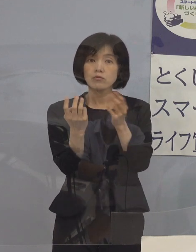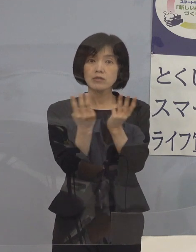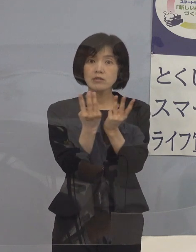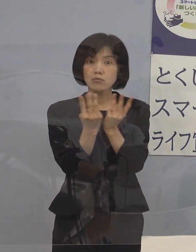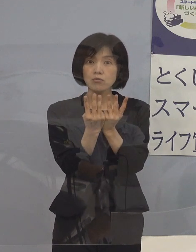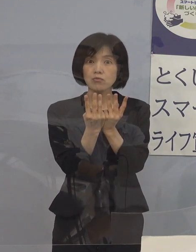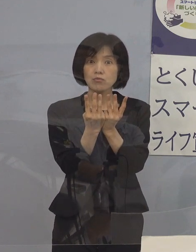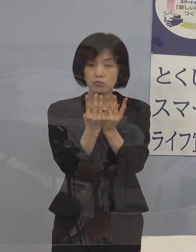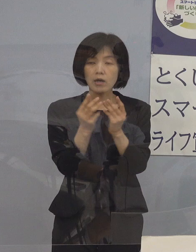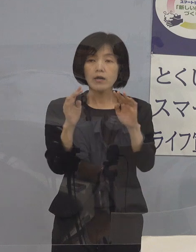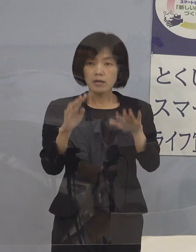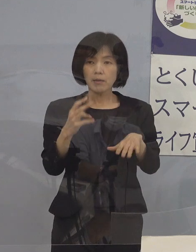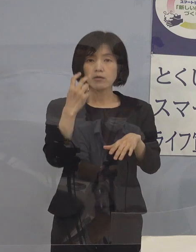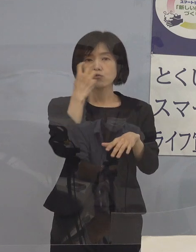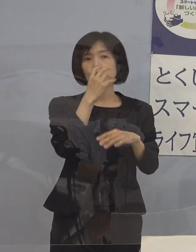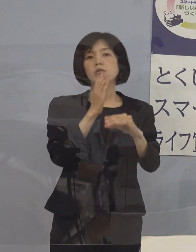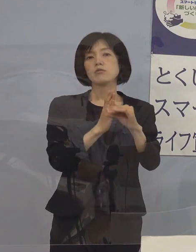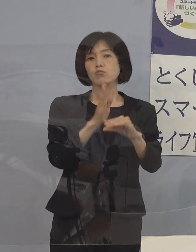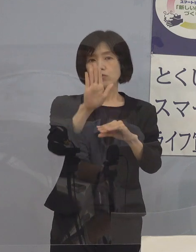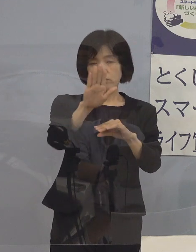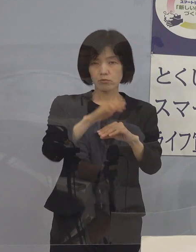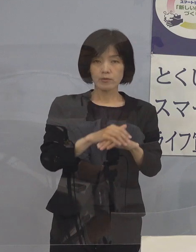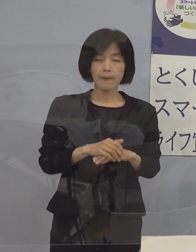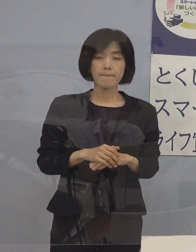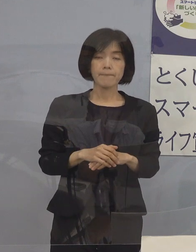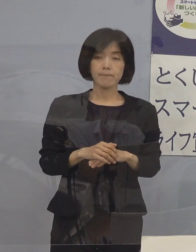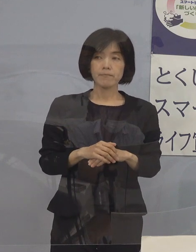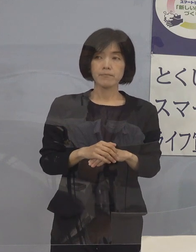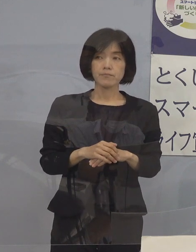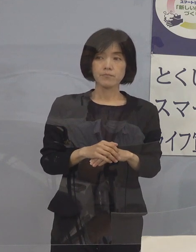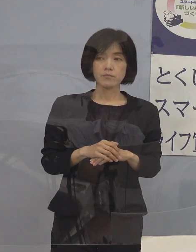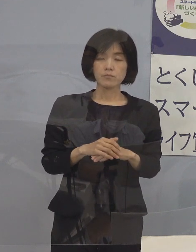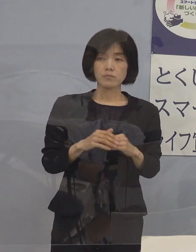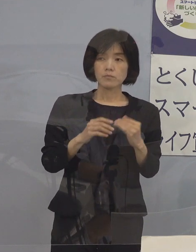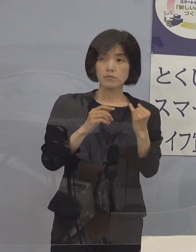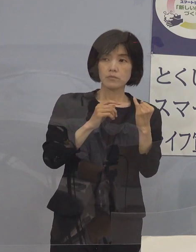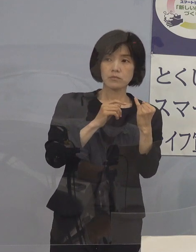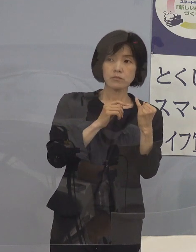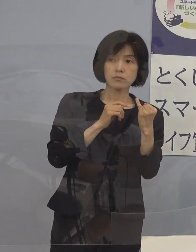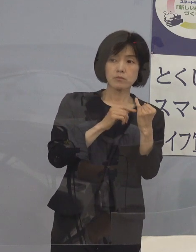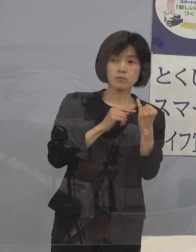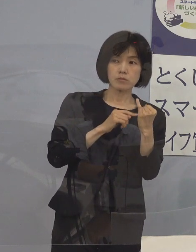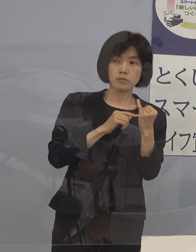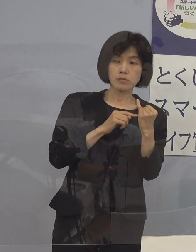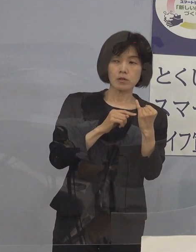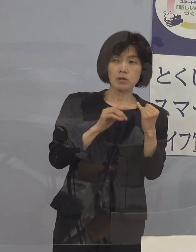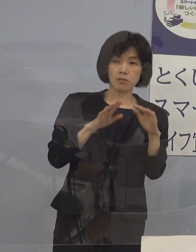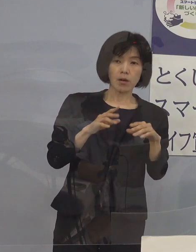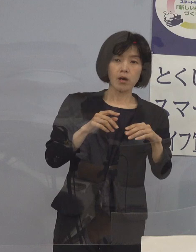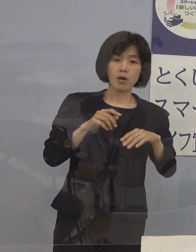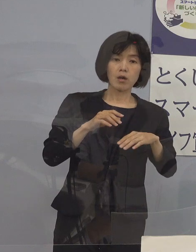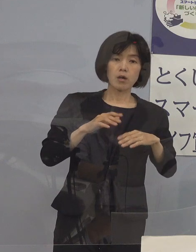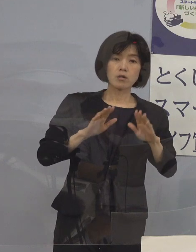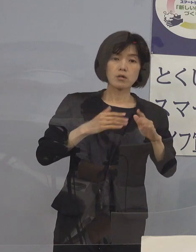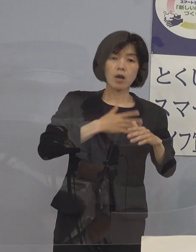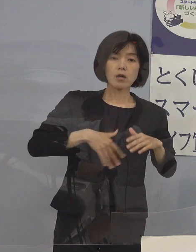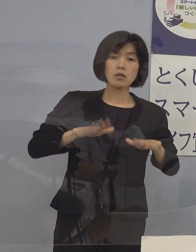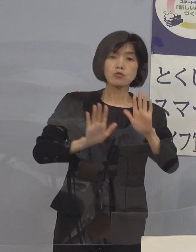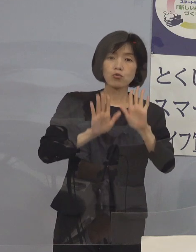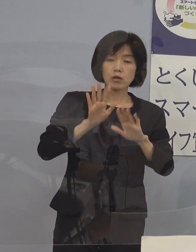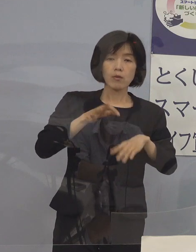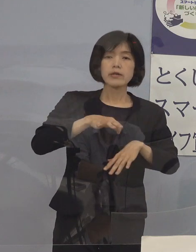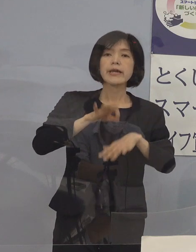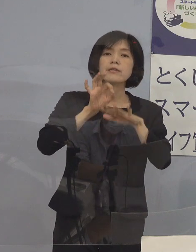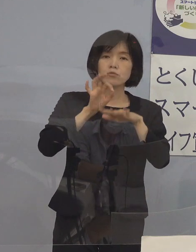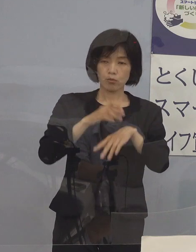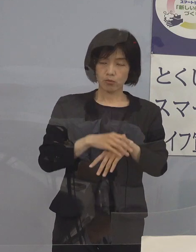は今 調査中、 はい、もちろん で、この方は今中等症とか軽症とかで、 軽症です。